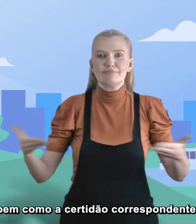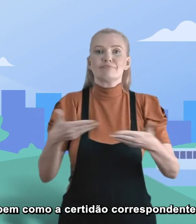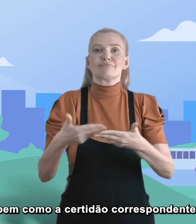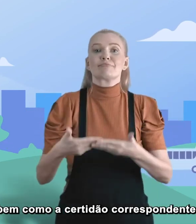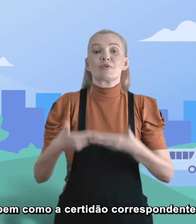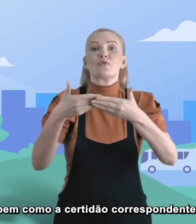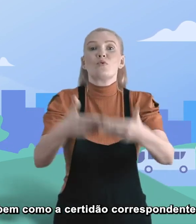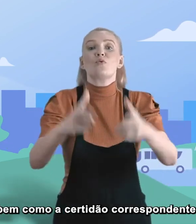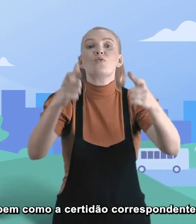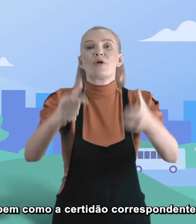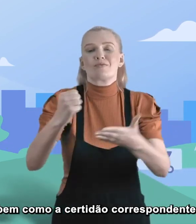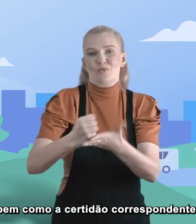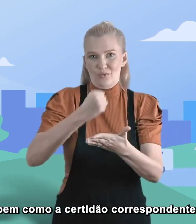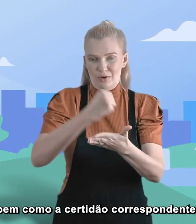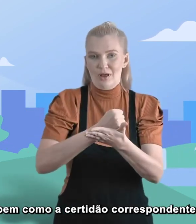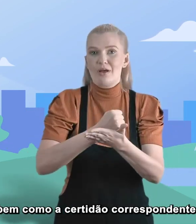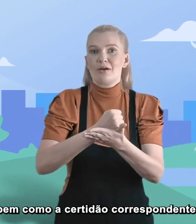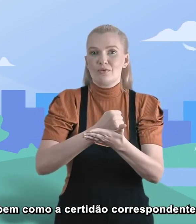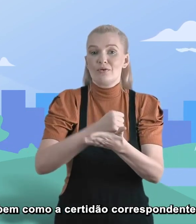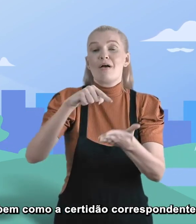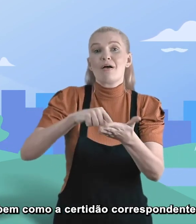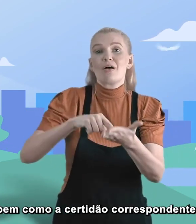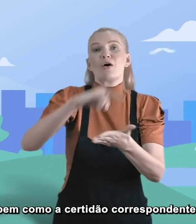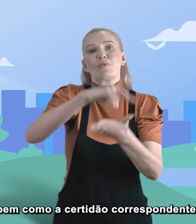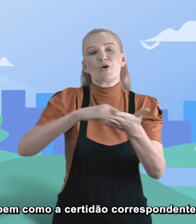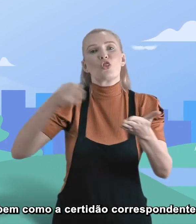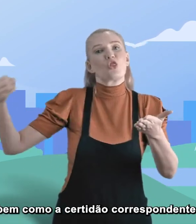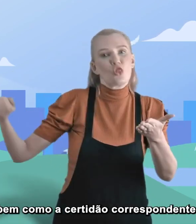a certidão correspondente.